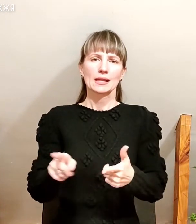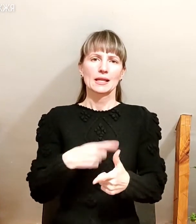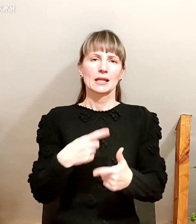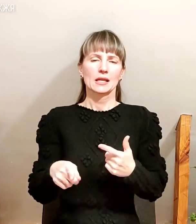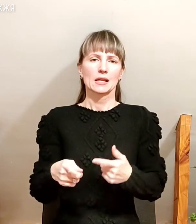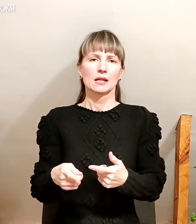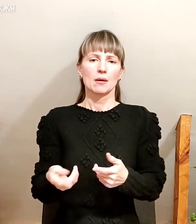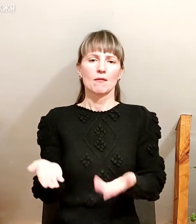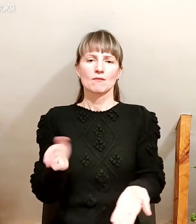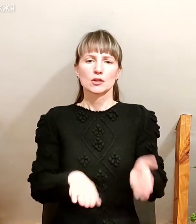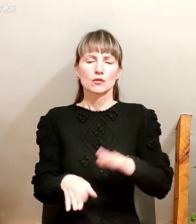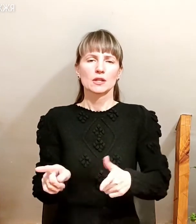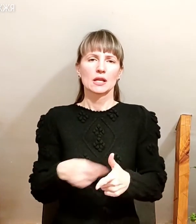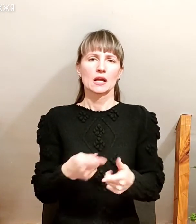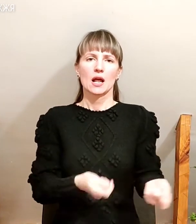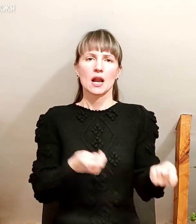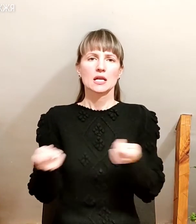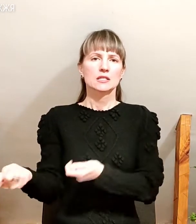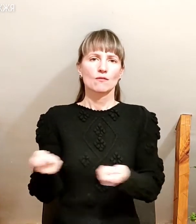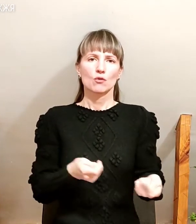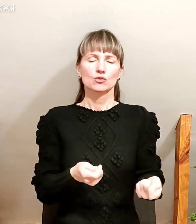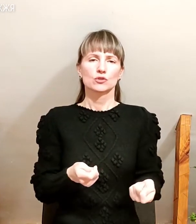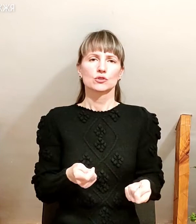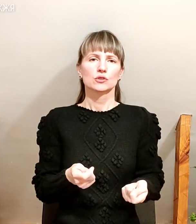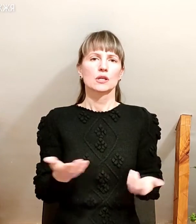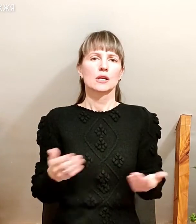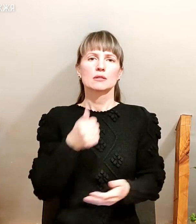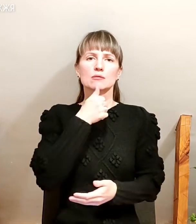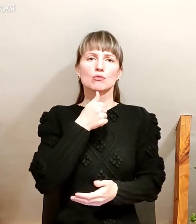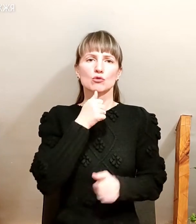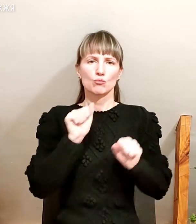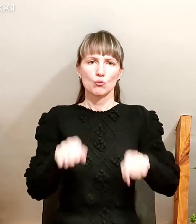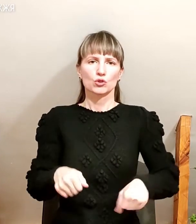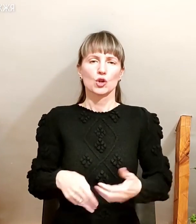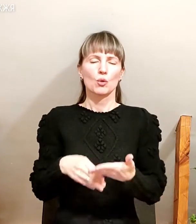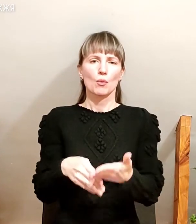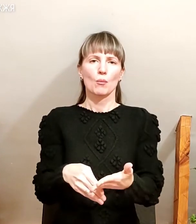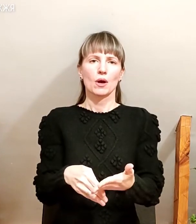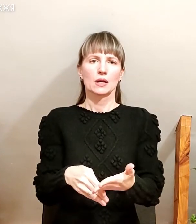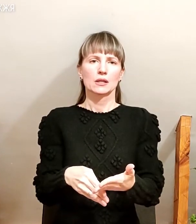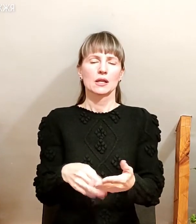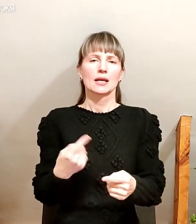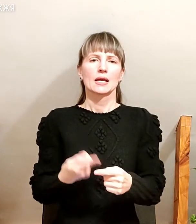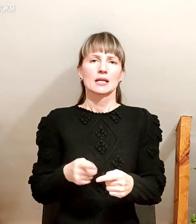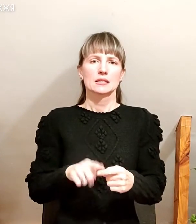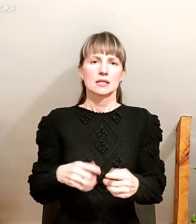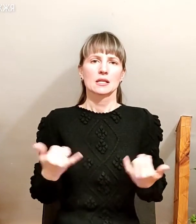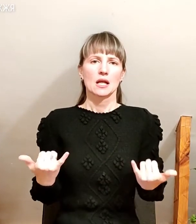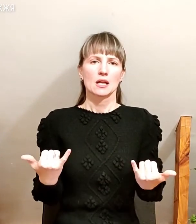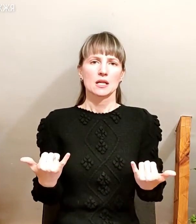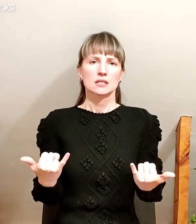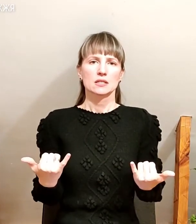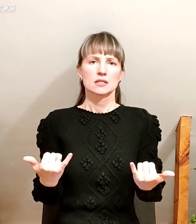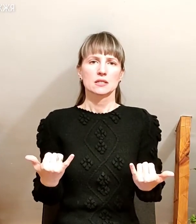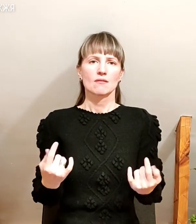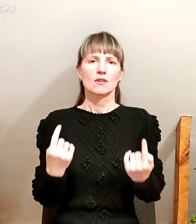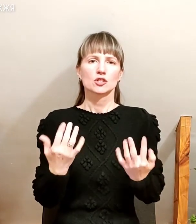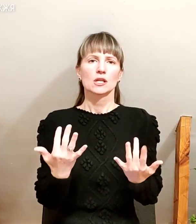розвозити ось тут, яким чином, власне, можна допомагати? Це, ну, наразі величезна кількість